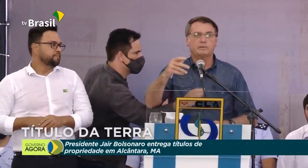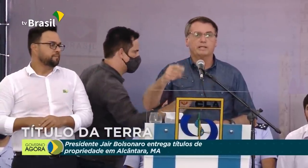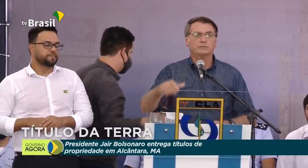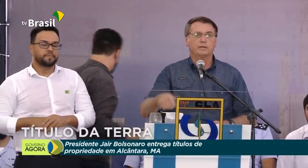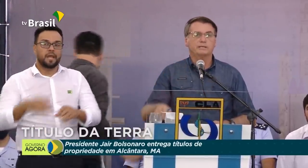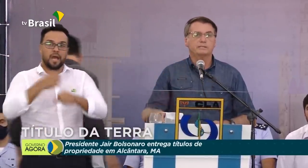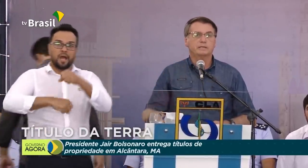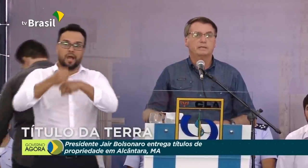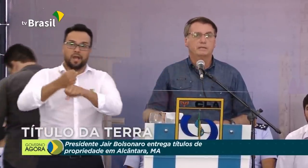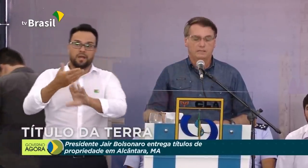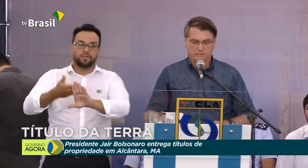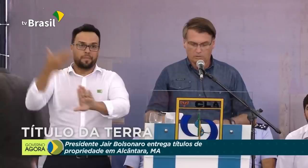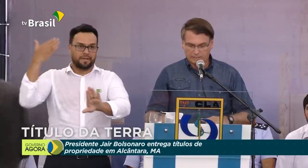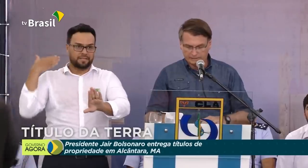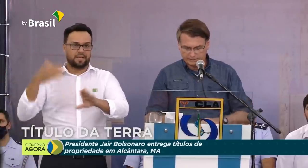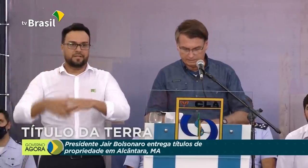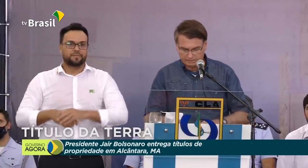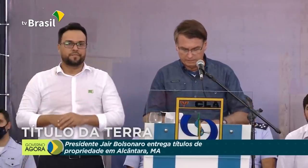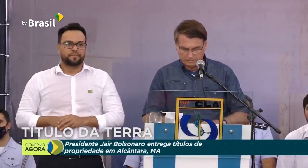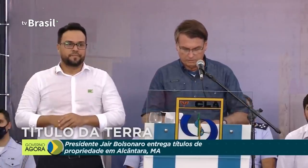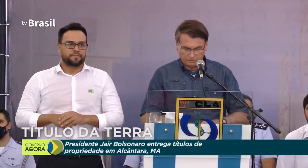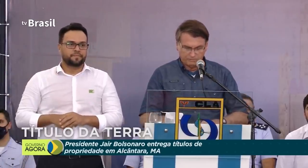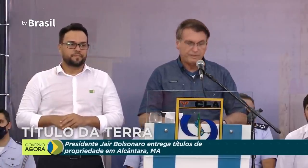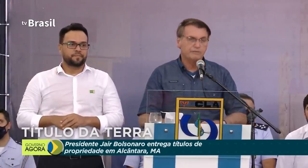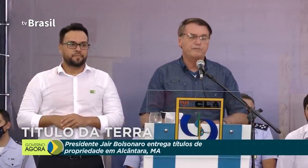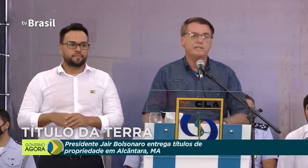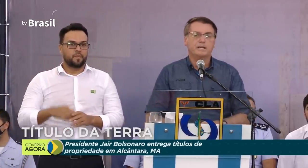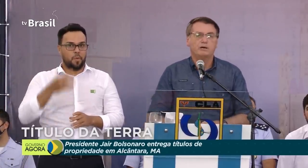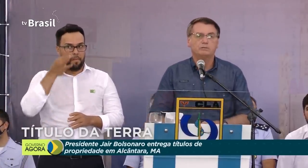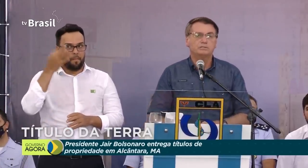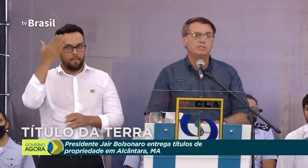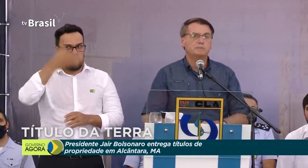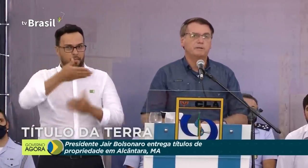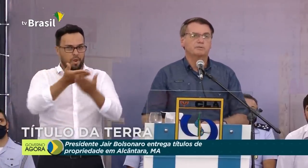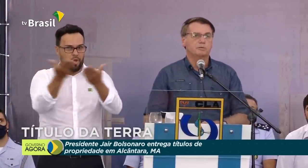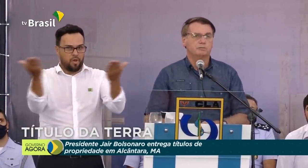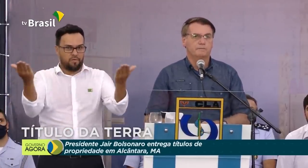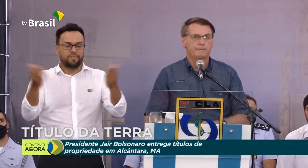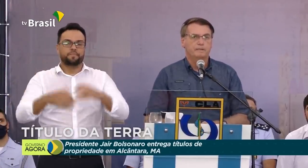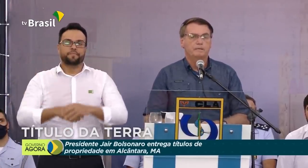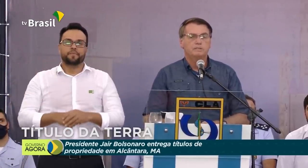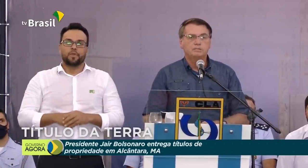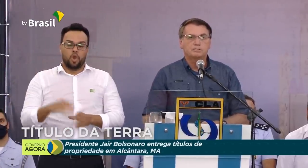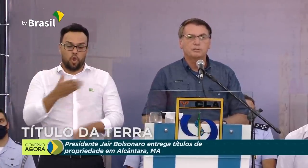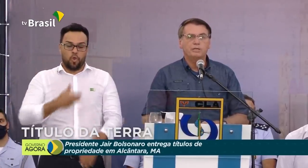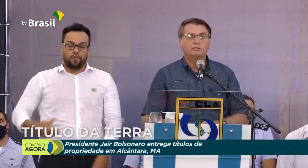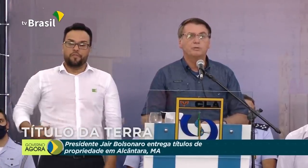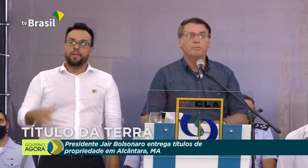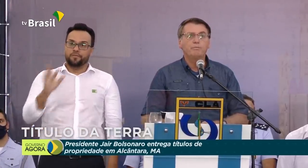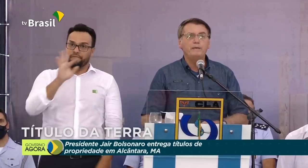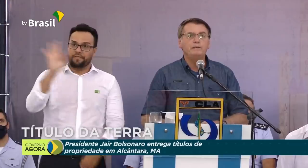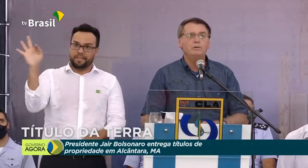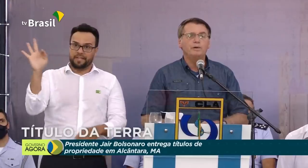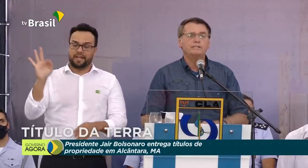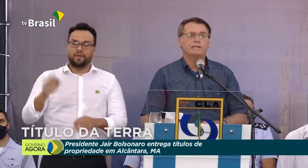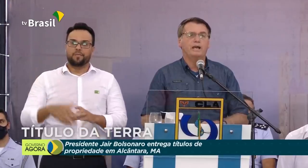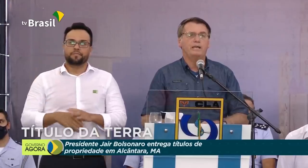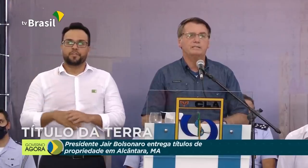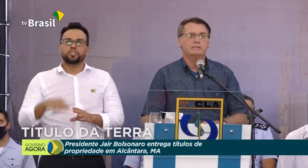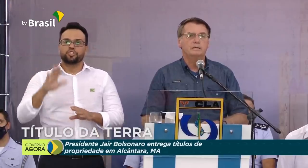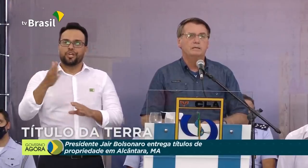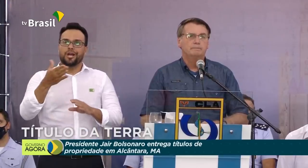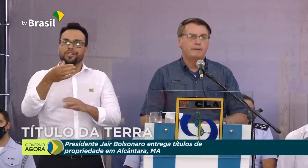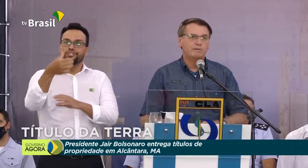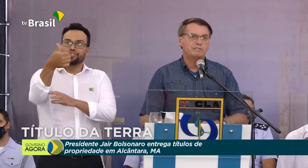prezados moradores de Alcântara, o governo federal dispensou 18 bilhões de